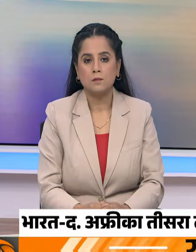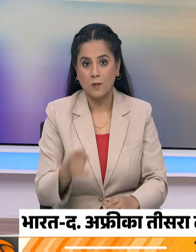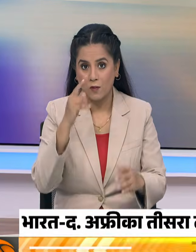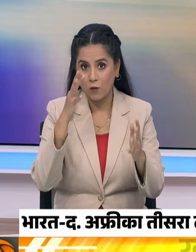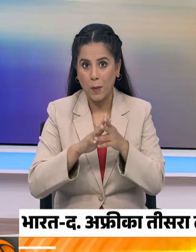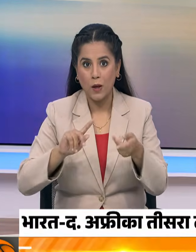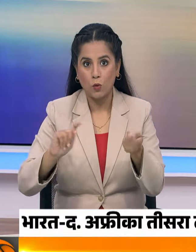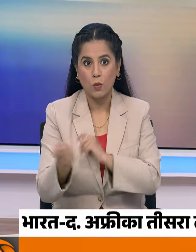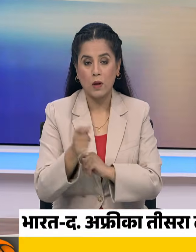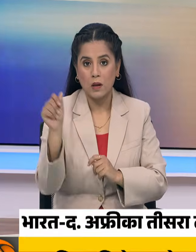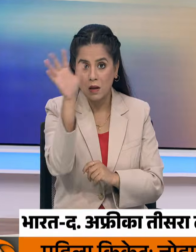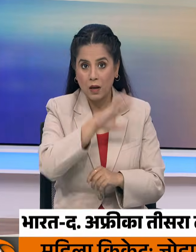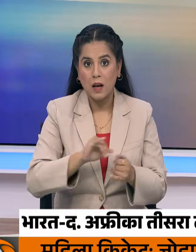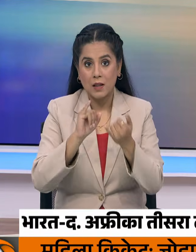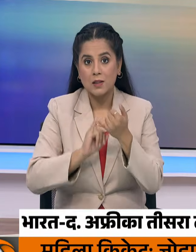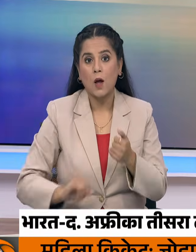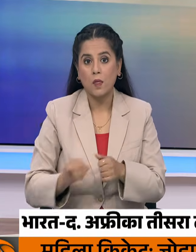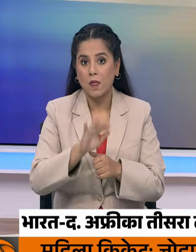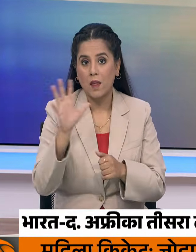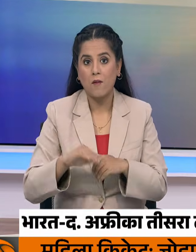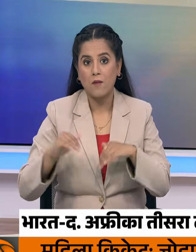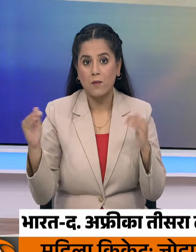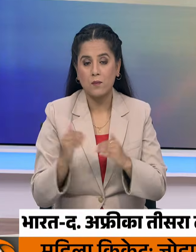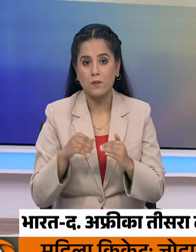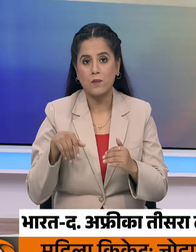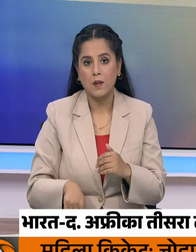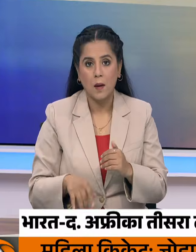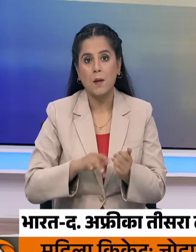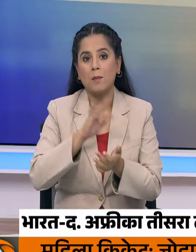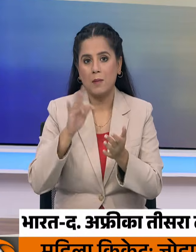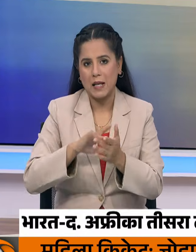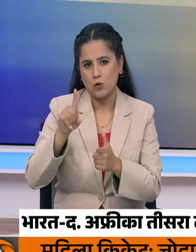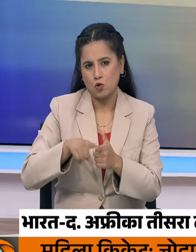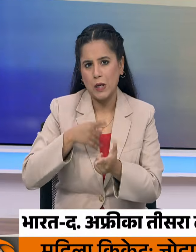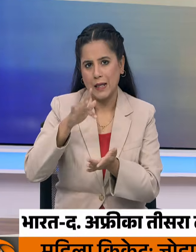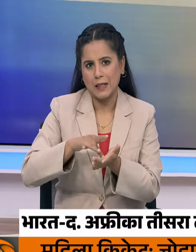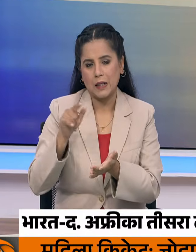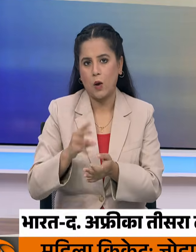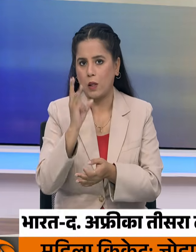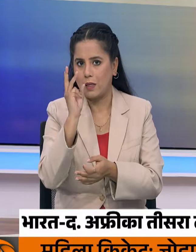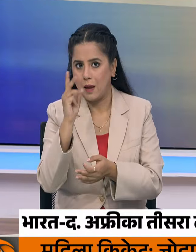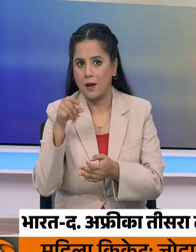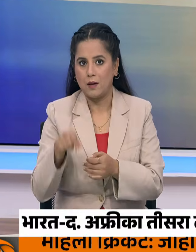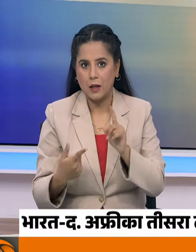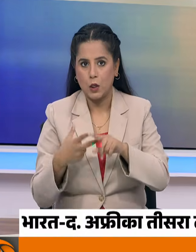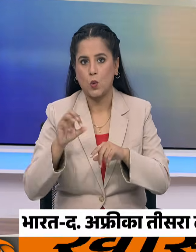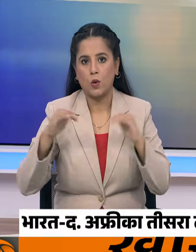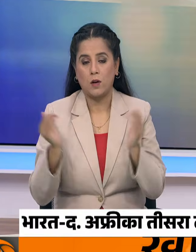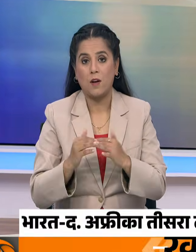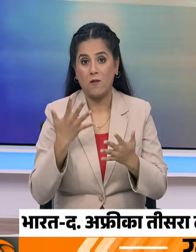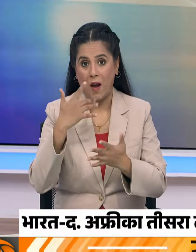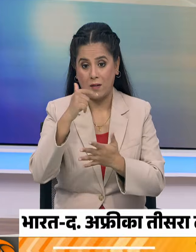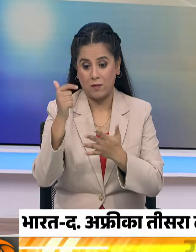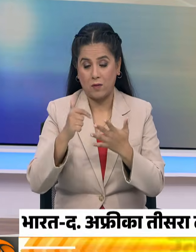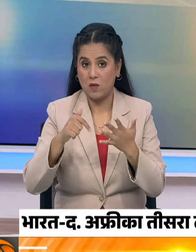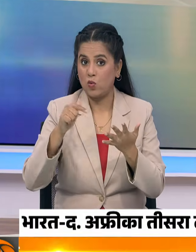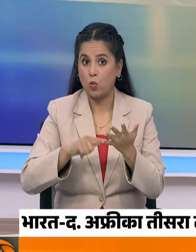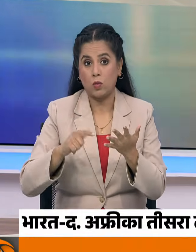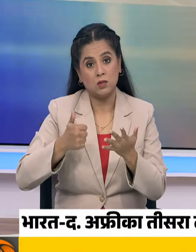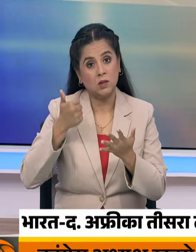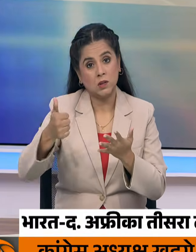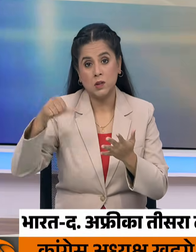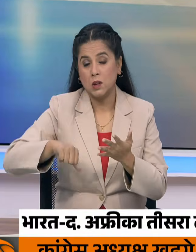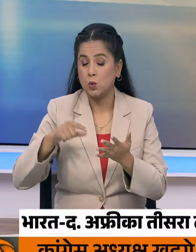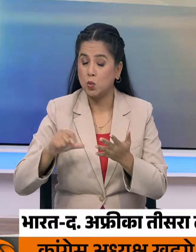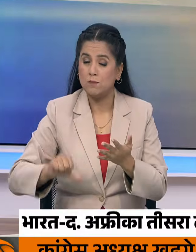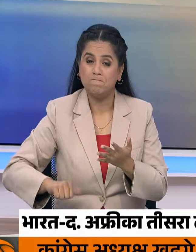महिला क्रिकेट में भारत और दक्षिण अफ्रीका के बीच जोहान्सबर्ग में तीसरा T20 आज। 5 मैच की सीरीज में भारत के लिए करो या मरो की